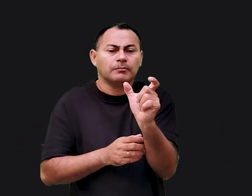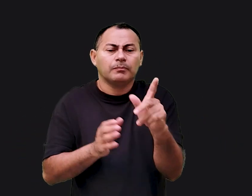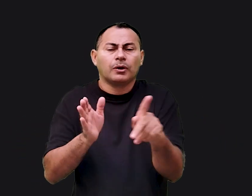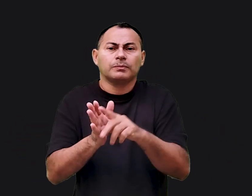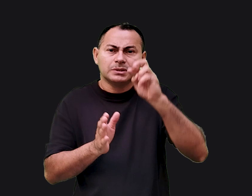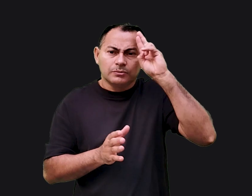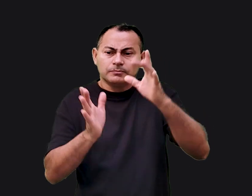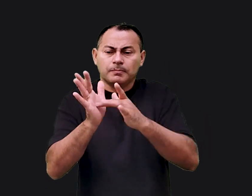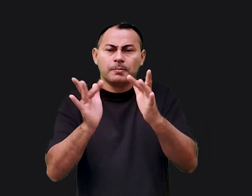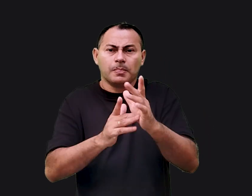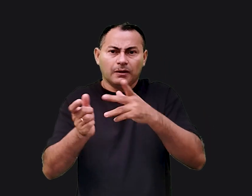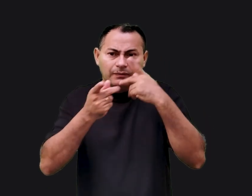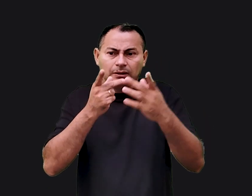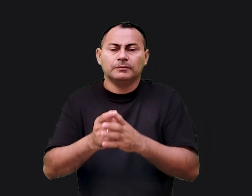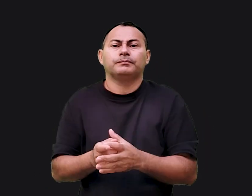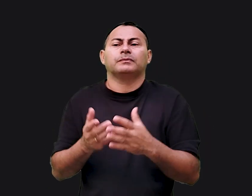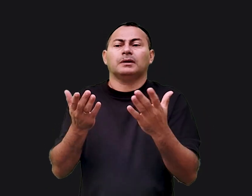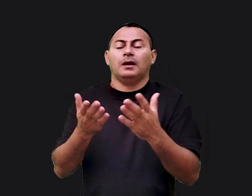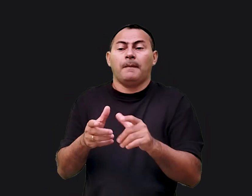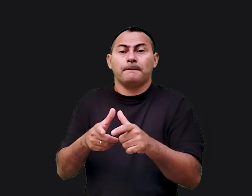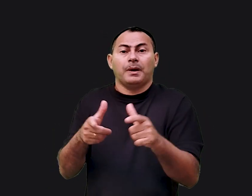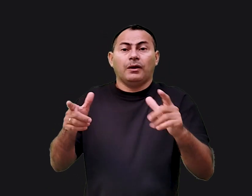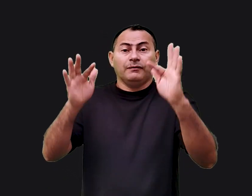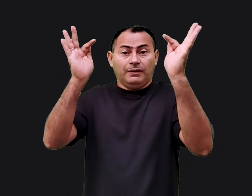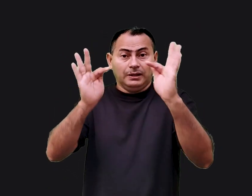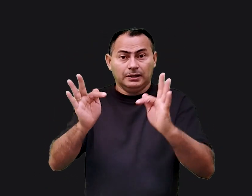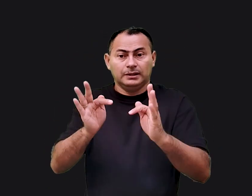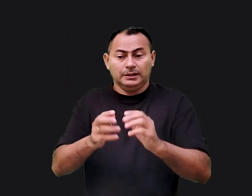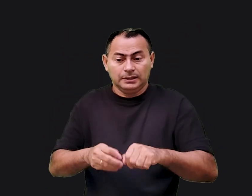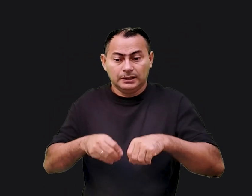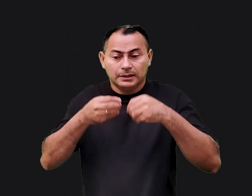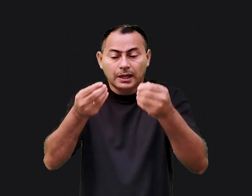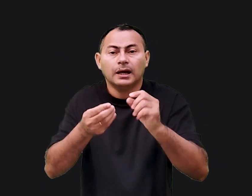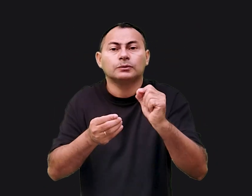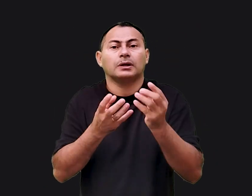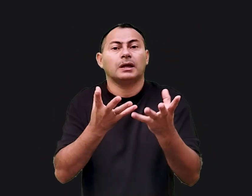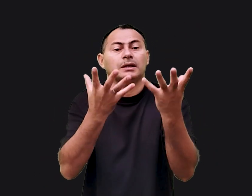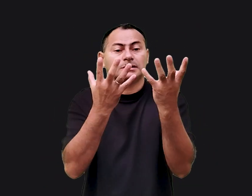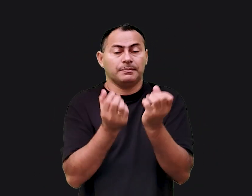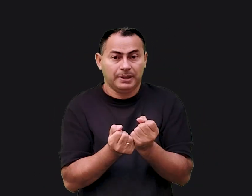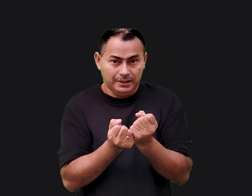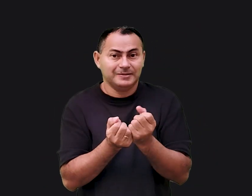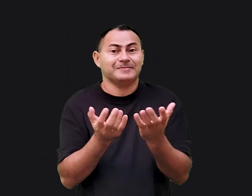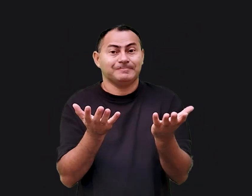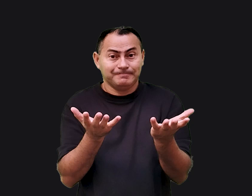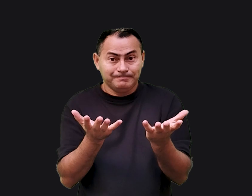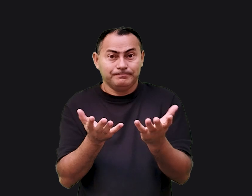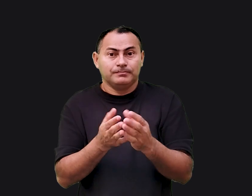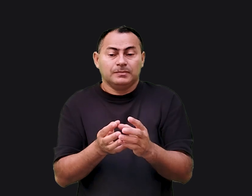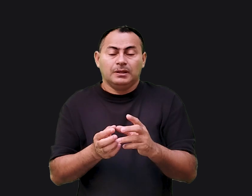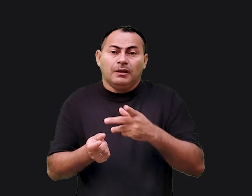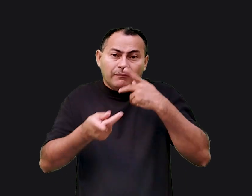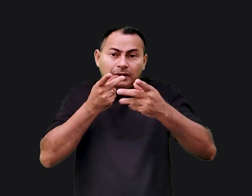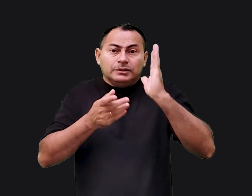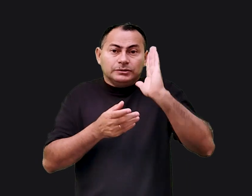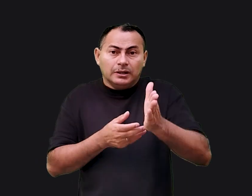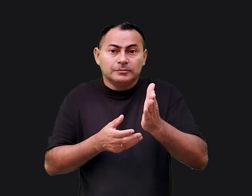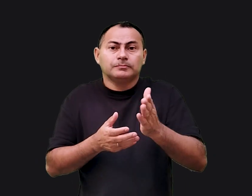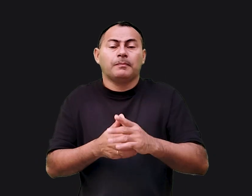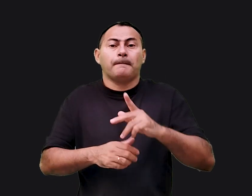do próprio Senhor Jesus que disse há maior felicidade em dar do que em receber Como já mencionamos